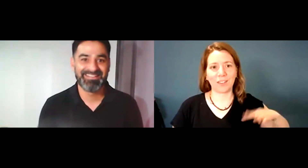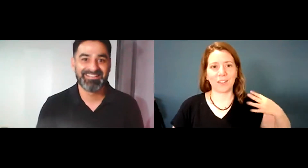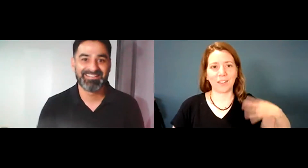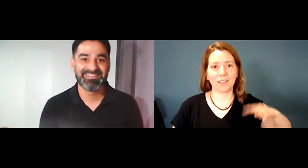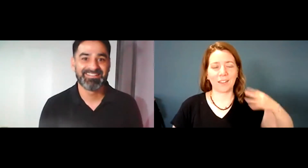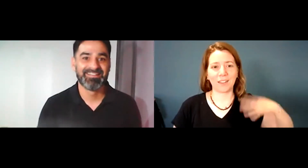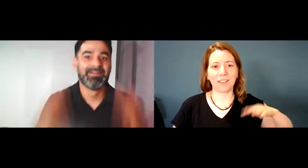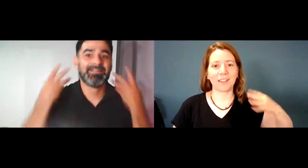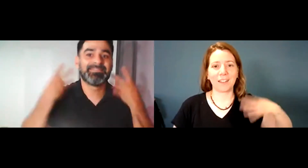Gracias.